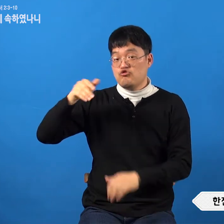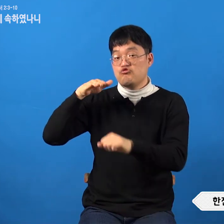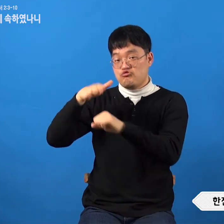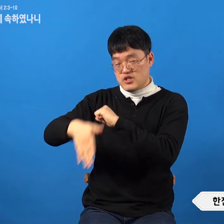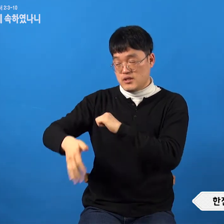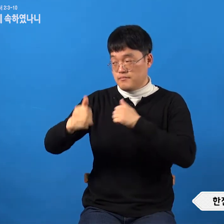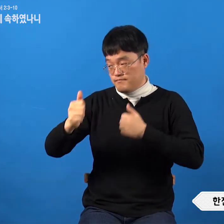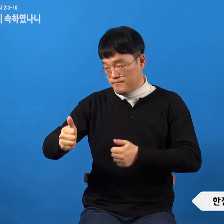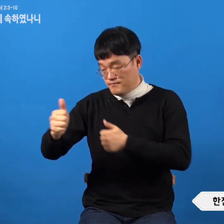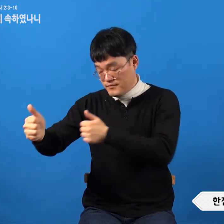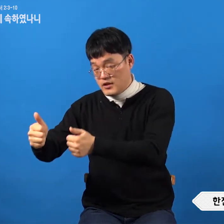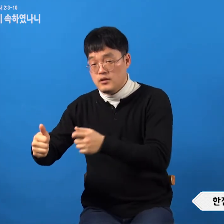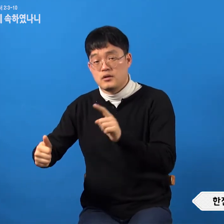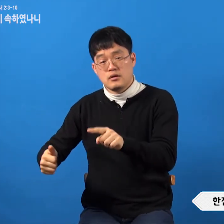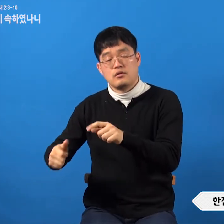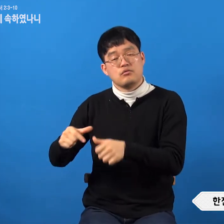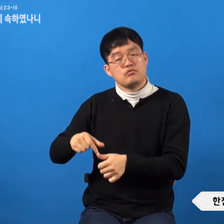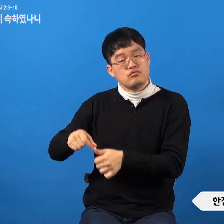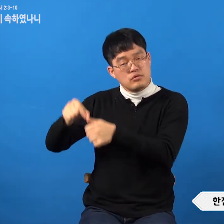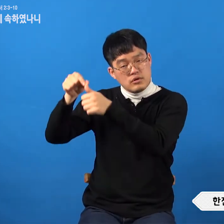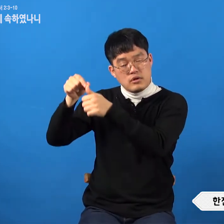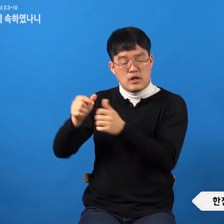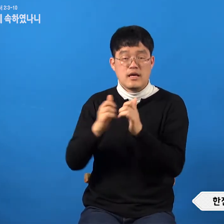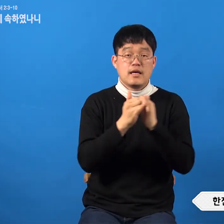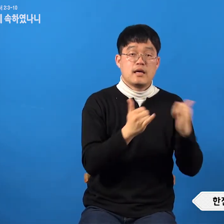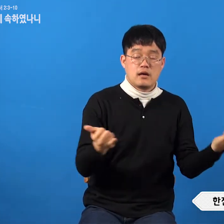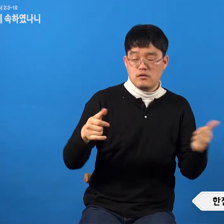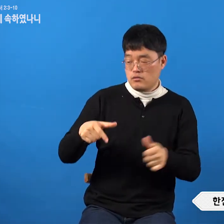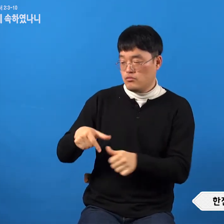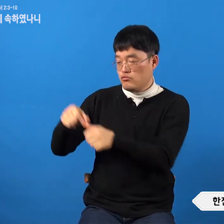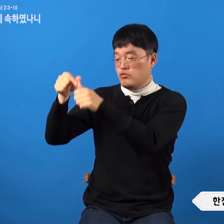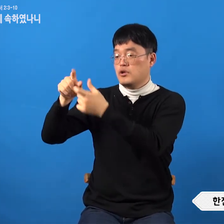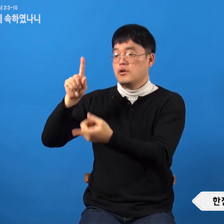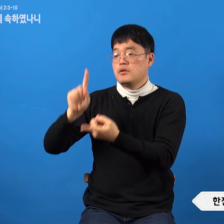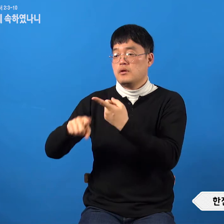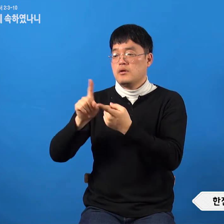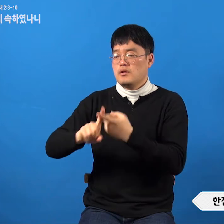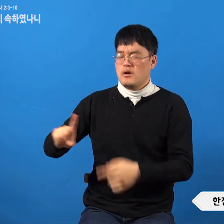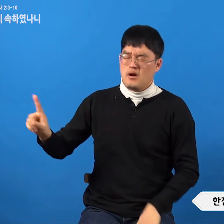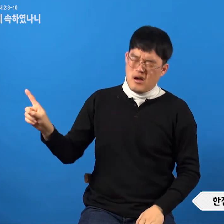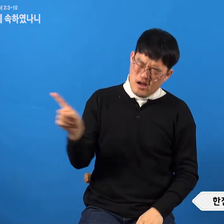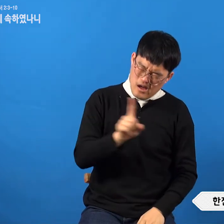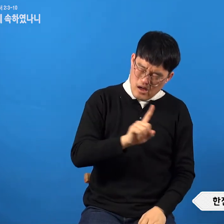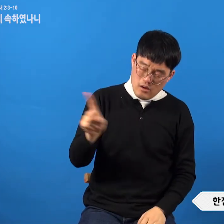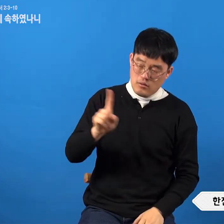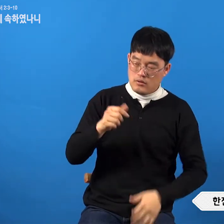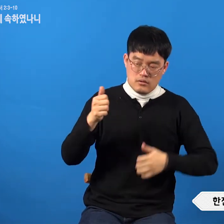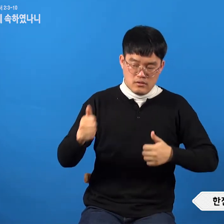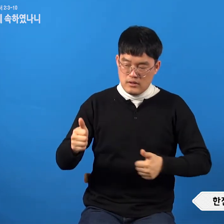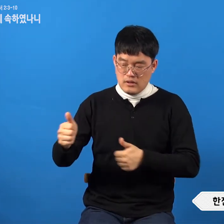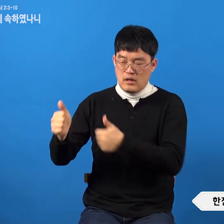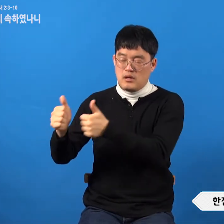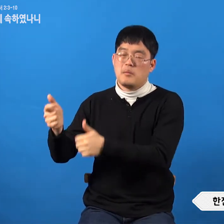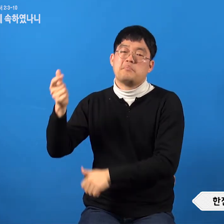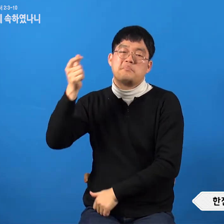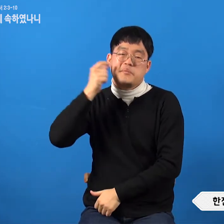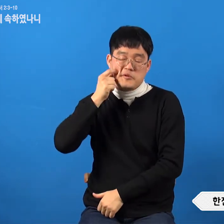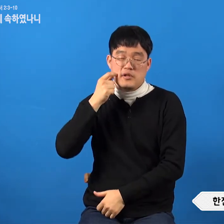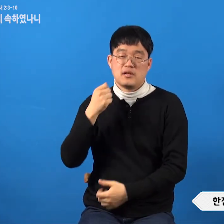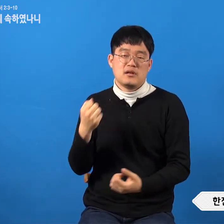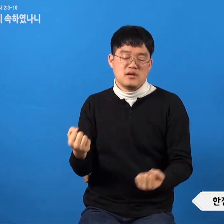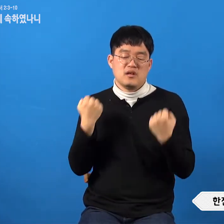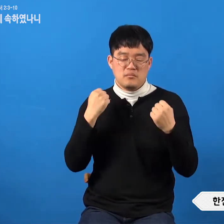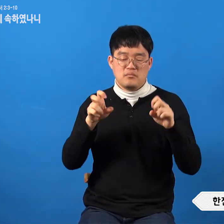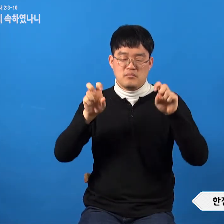칼빈주의는 인간은 구원에 관해서는 아무것도 할 수 없는 무력한 존재인 것을